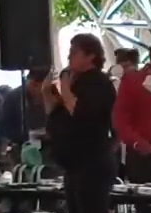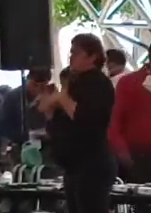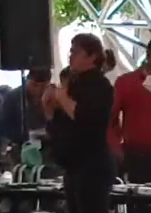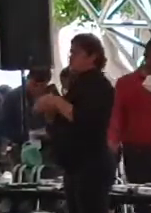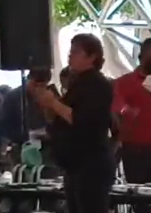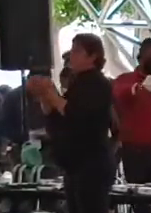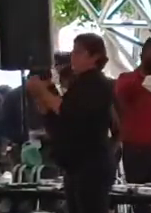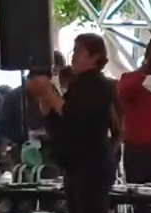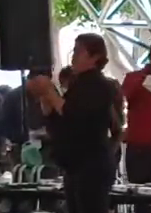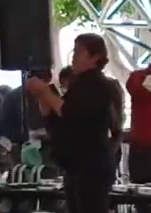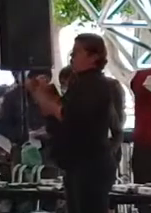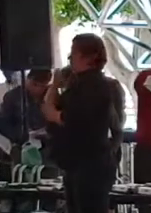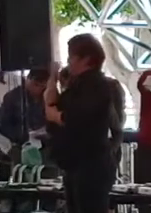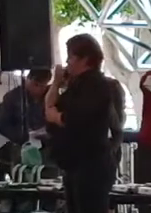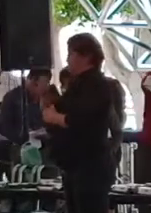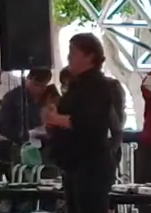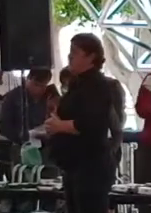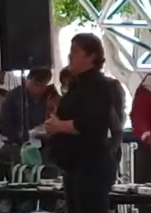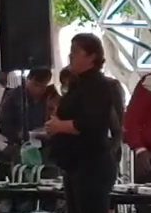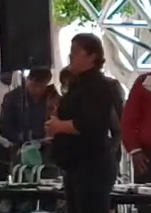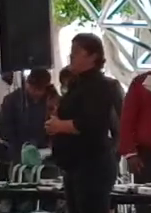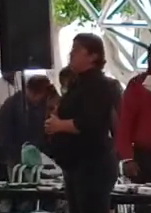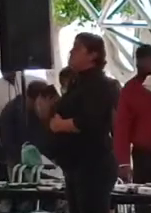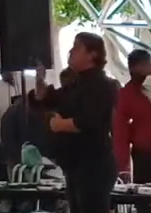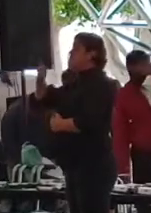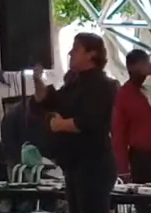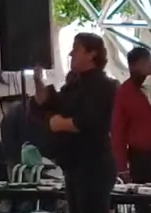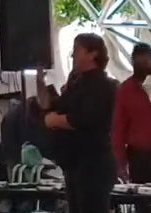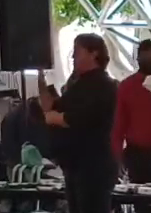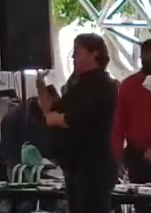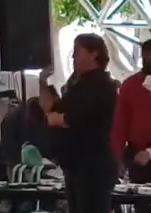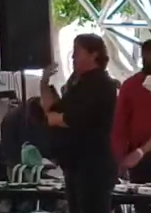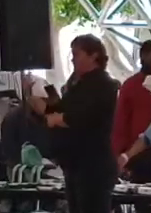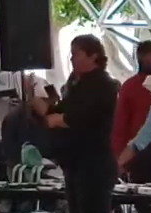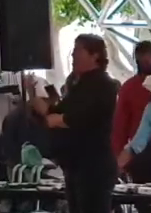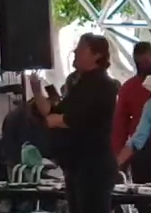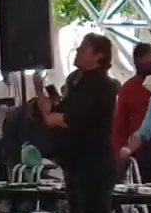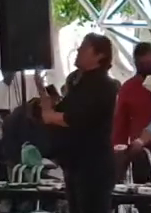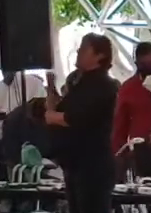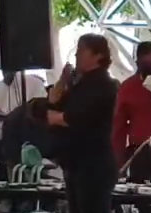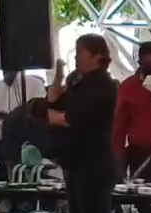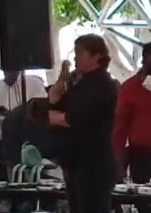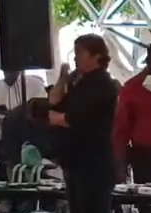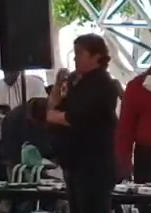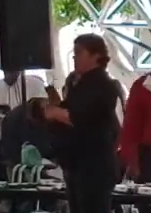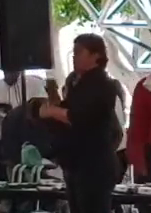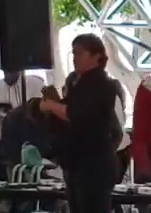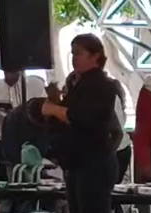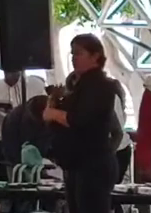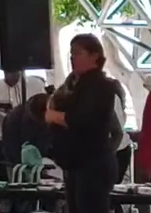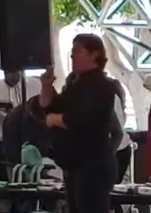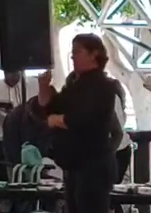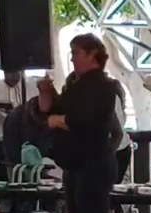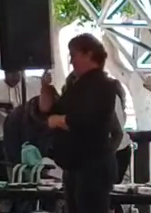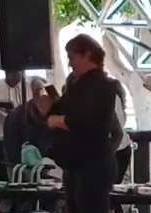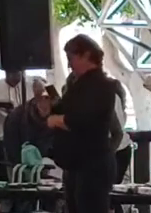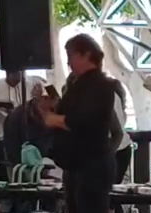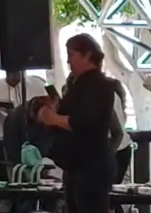que visitar. Tenemos que visitar 655 escuelas. A la fecha llevamos